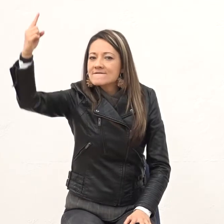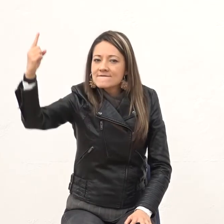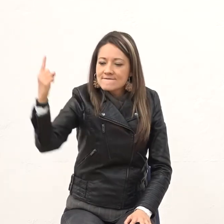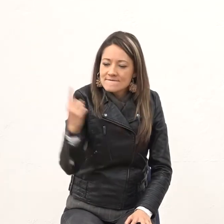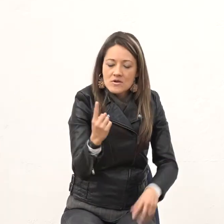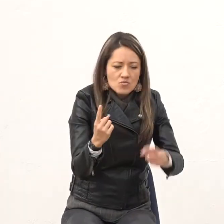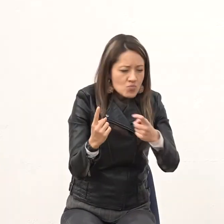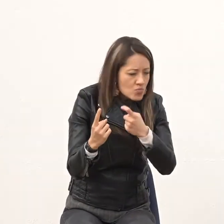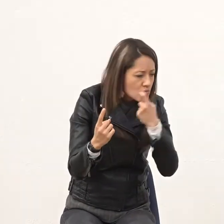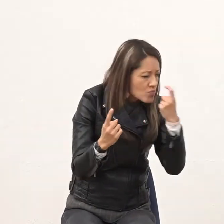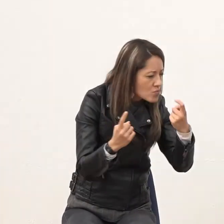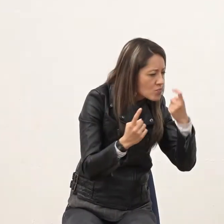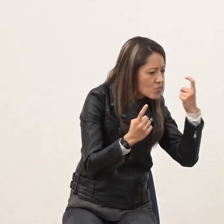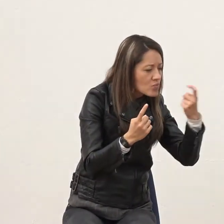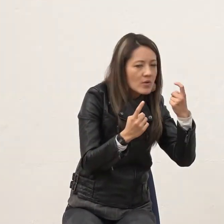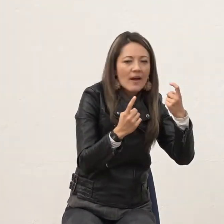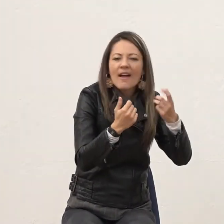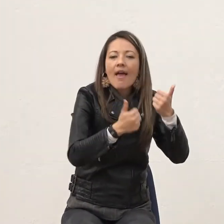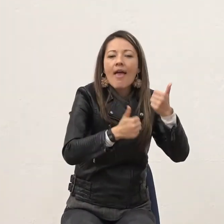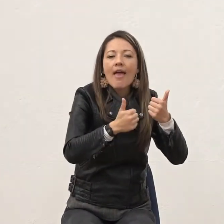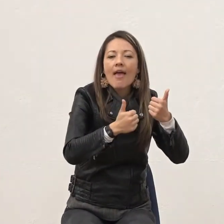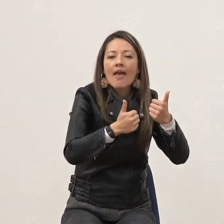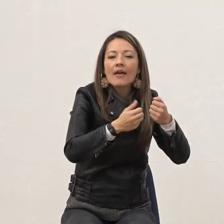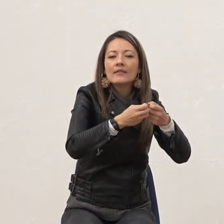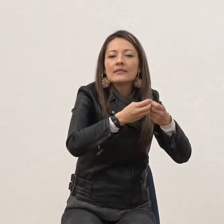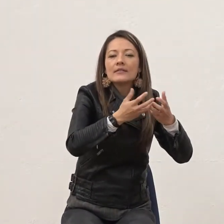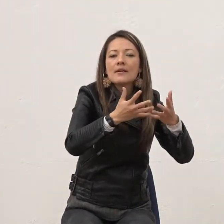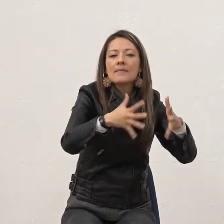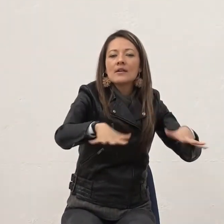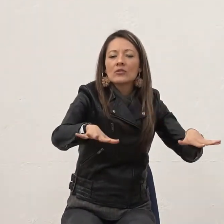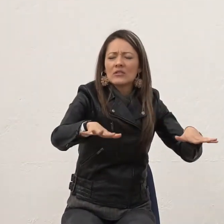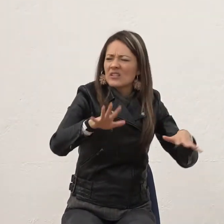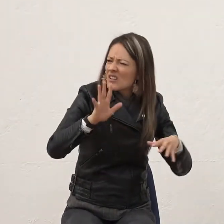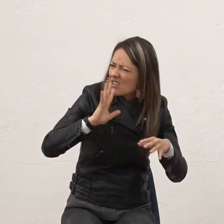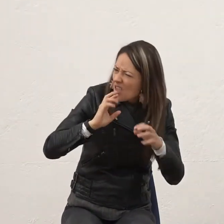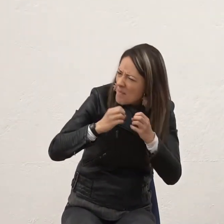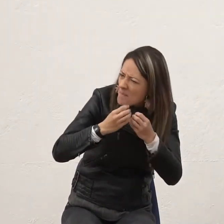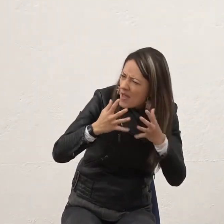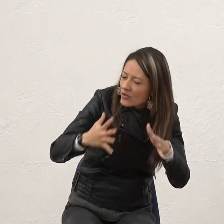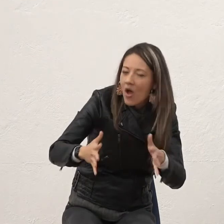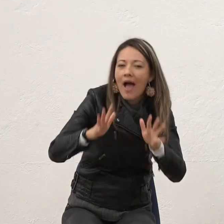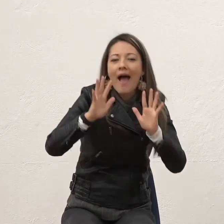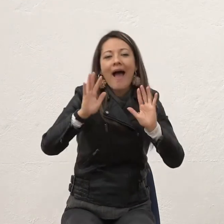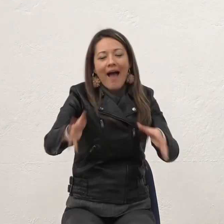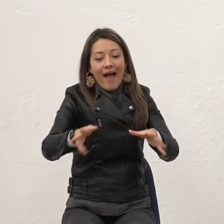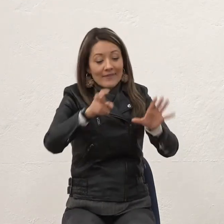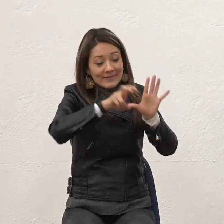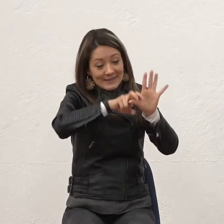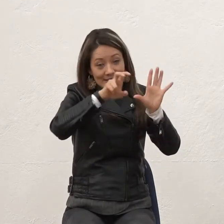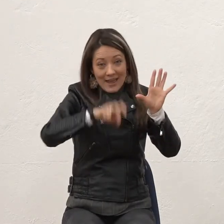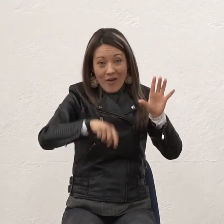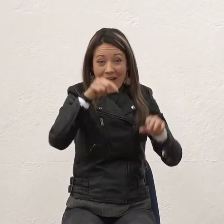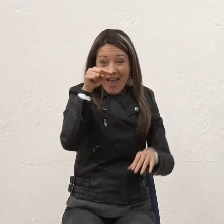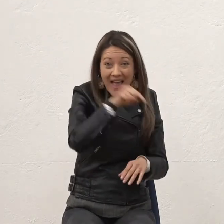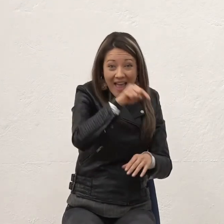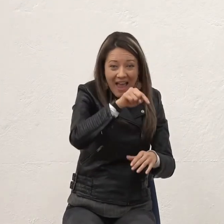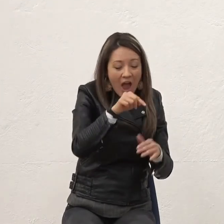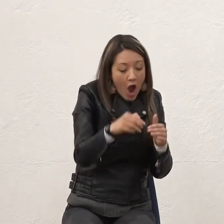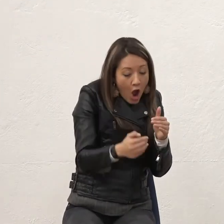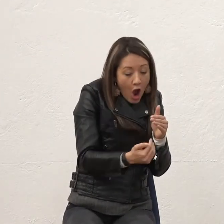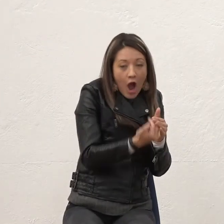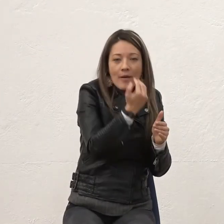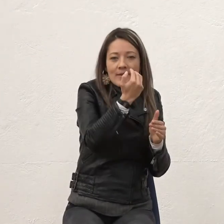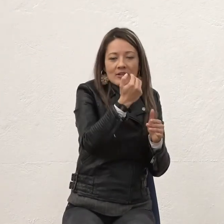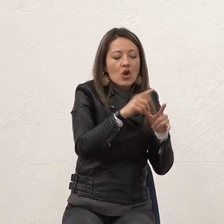y a salvar lo que se había perdido. ¿Quién se había perdido? O sea, que él, sí en un comienzo estaba Zaqueo